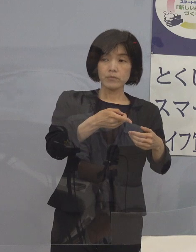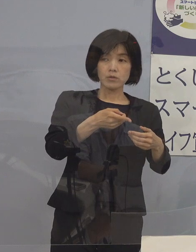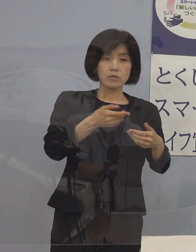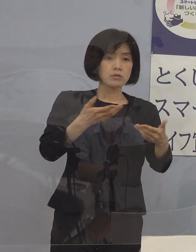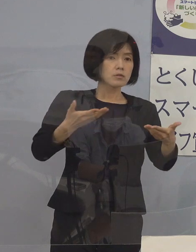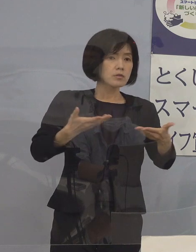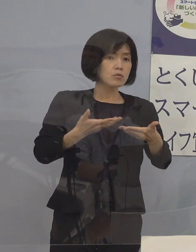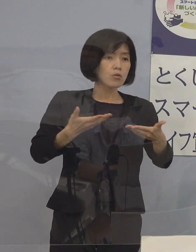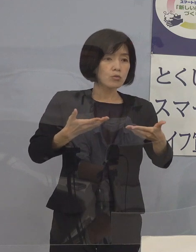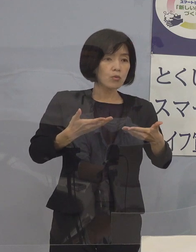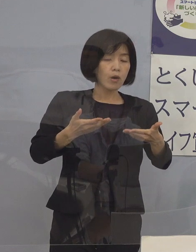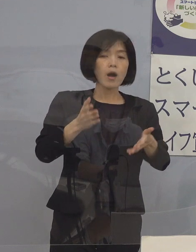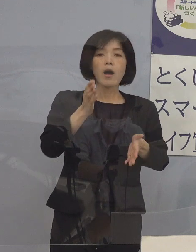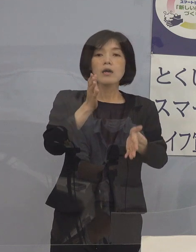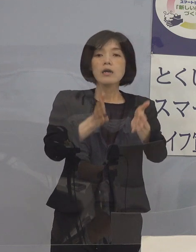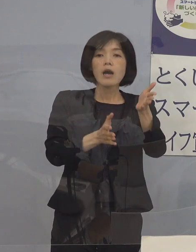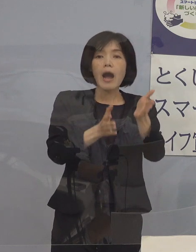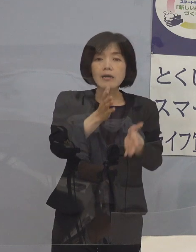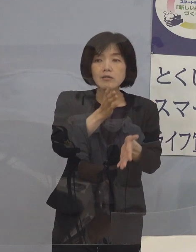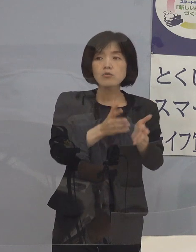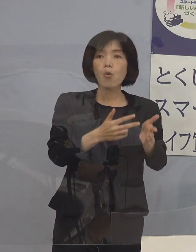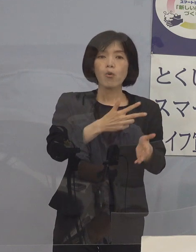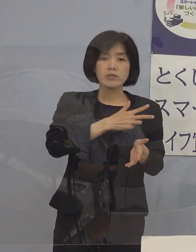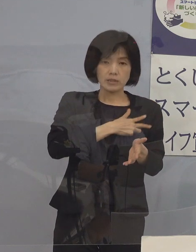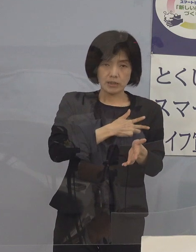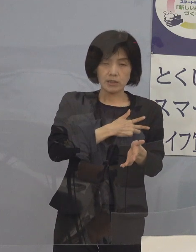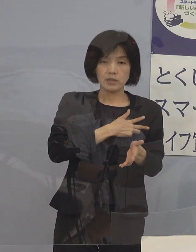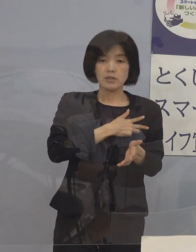ご職業としては 看護師さん、 看護師さんで、